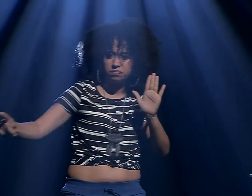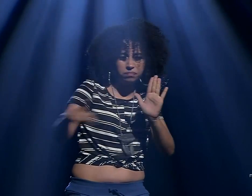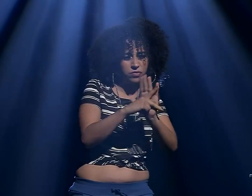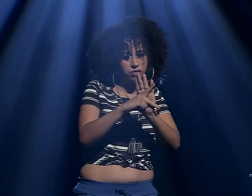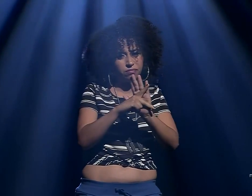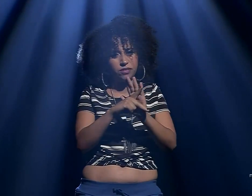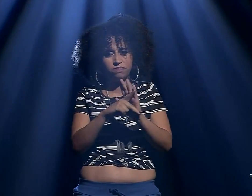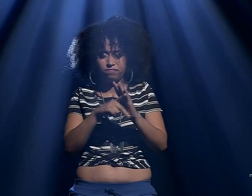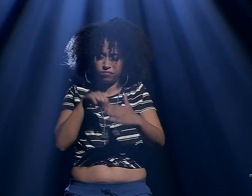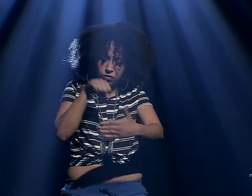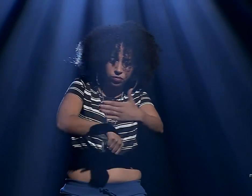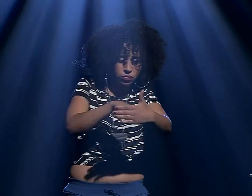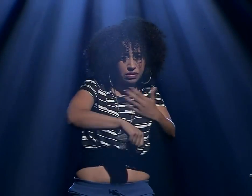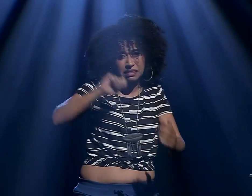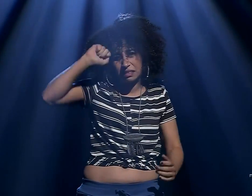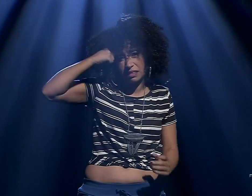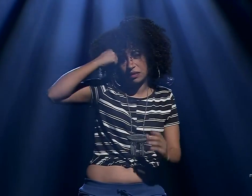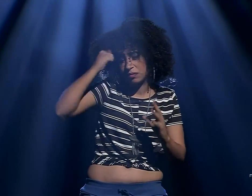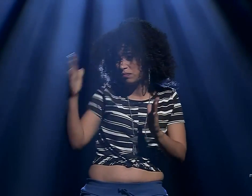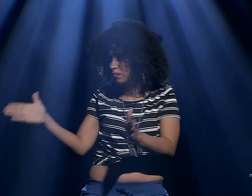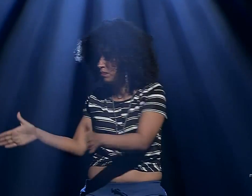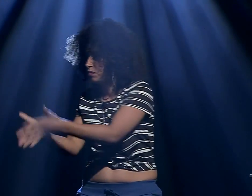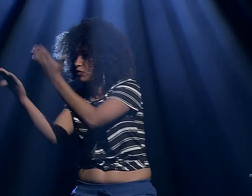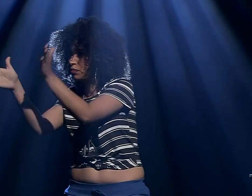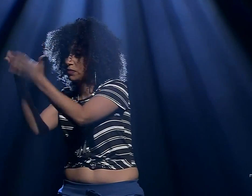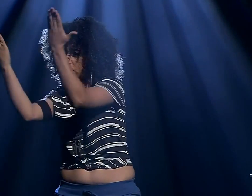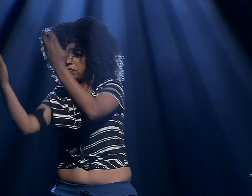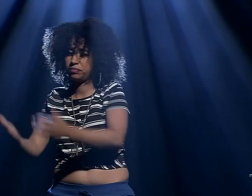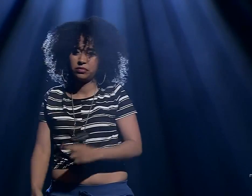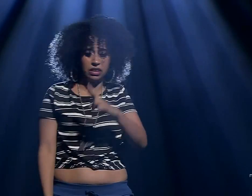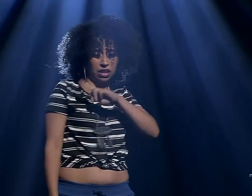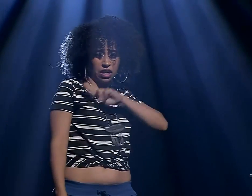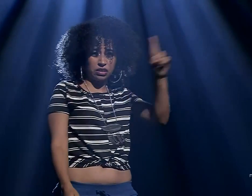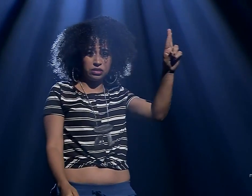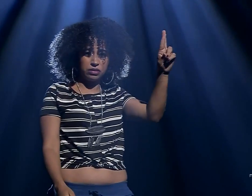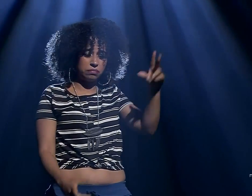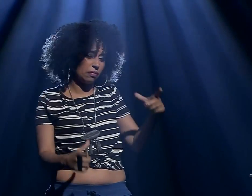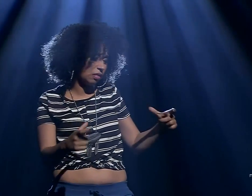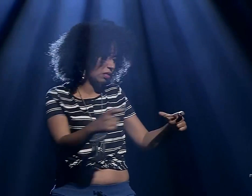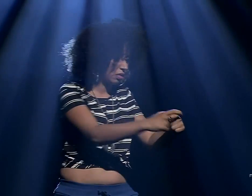luta do preto pobre que sofrem intolerância religiosa